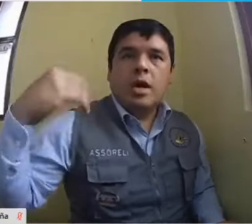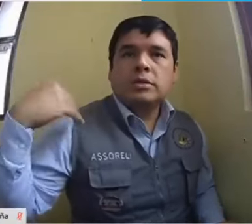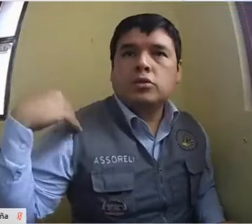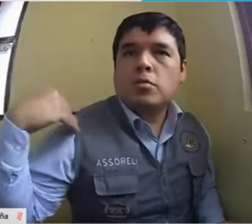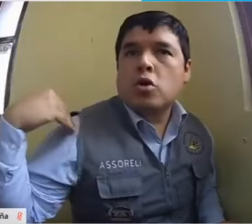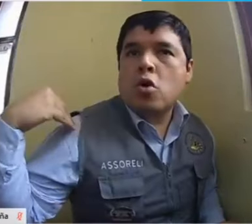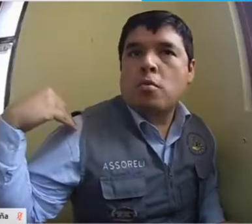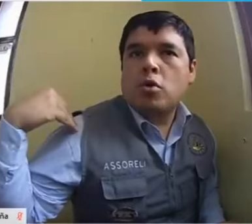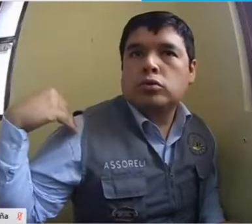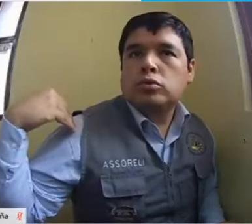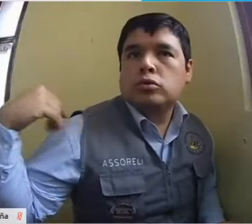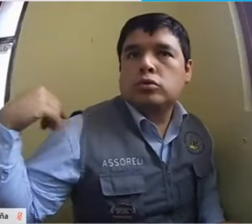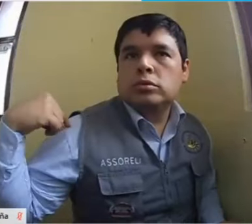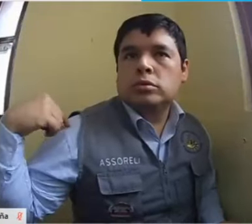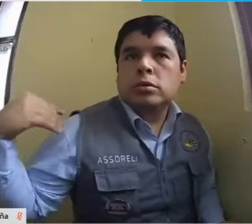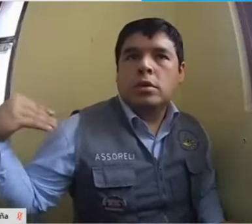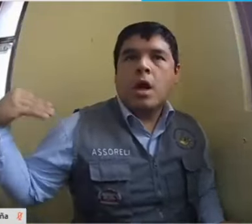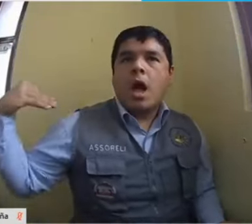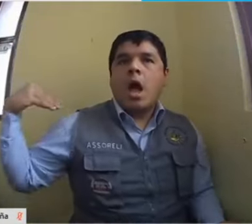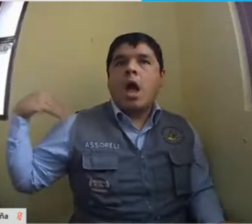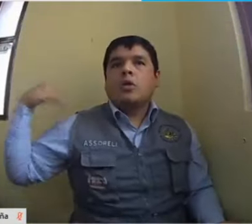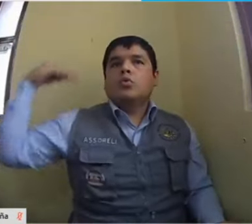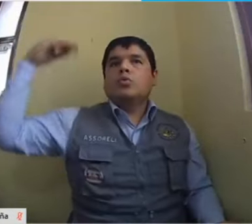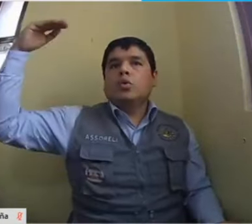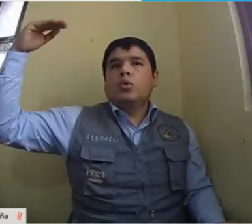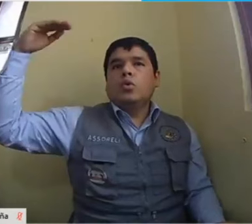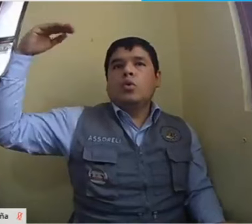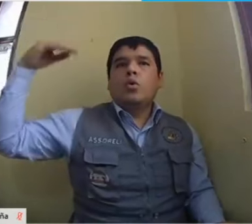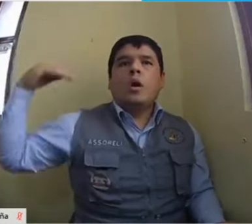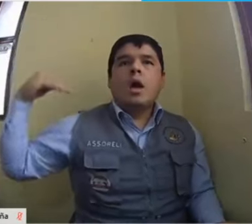otro significado. Adulto sale del hombro arriba.